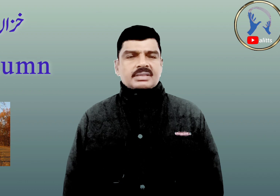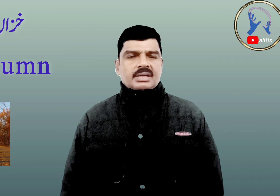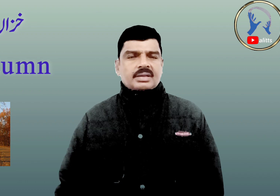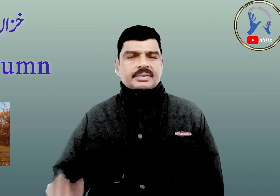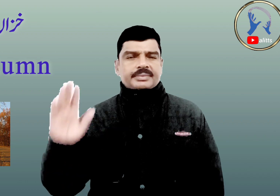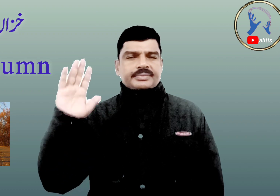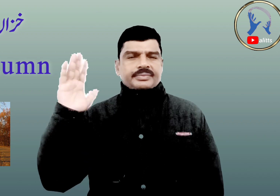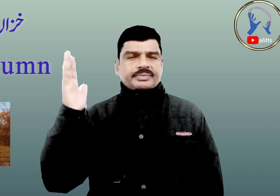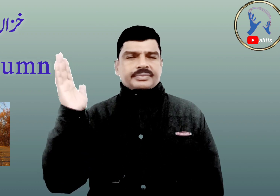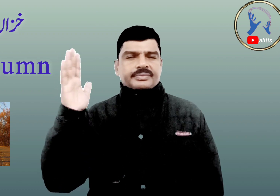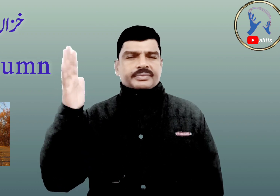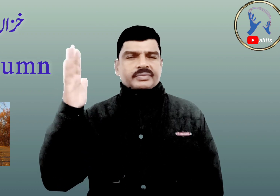खजां।